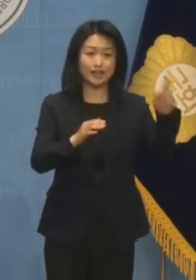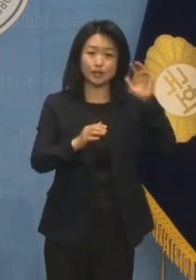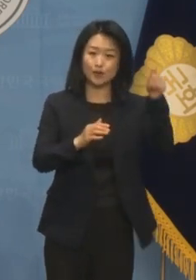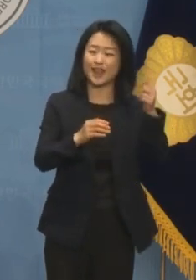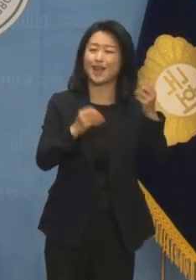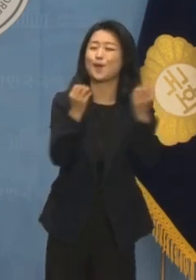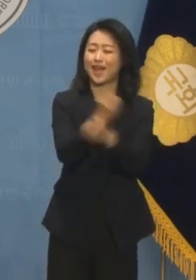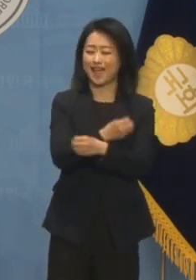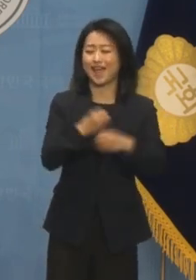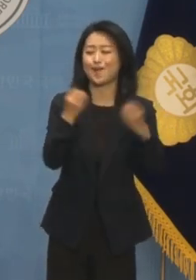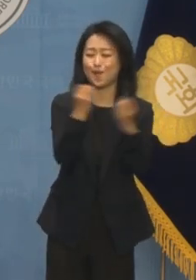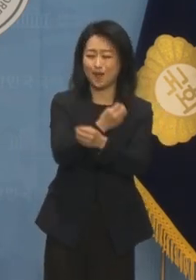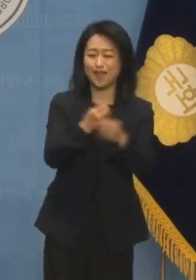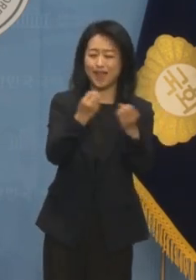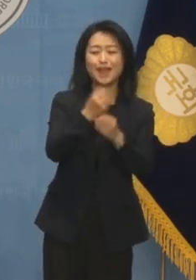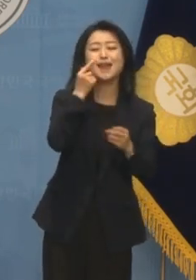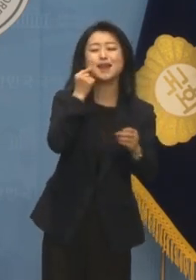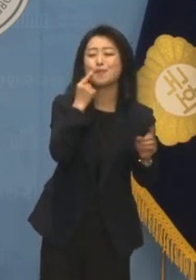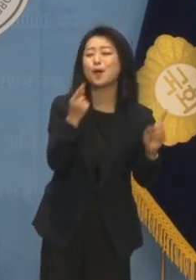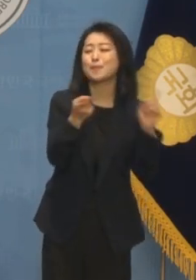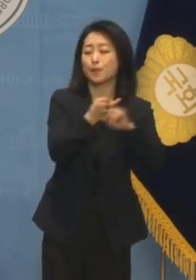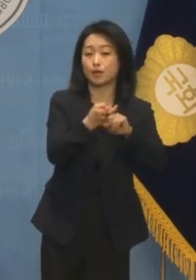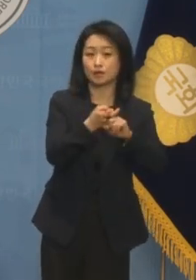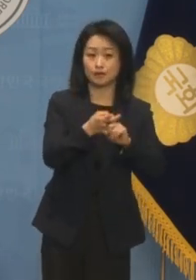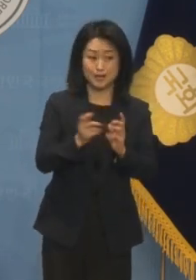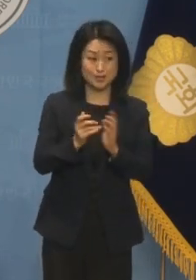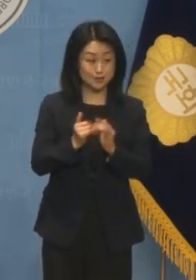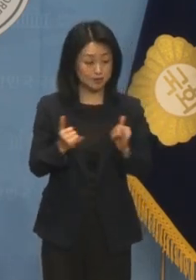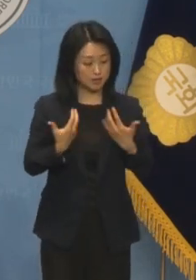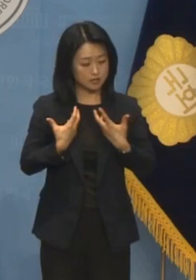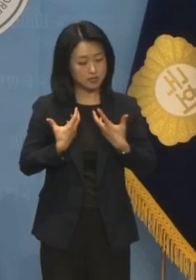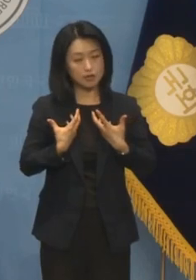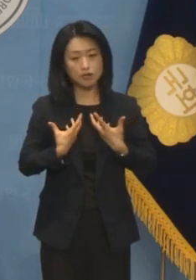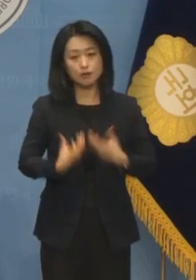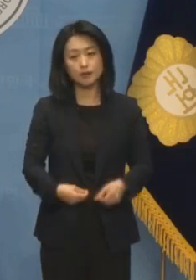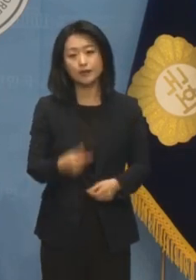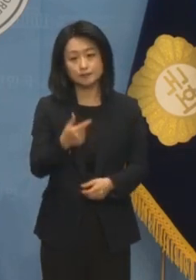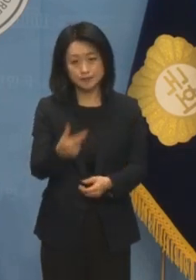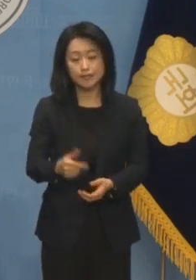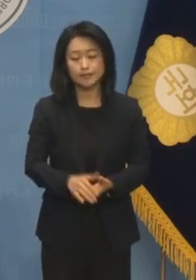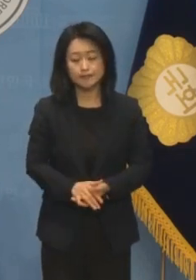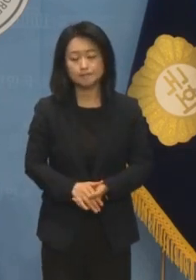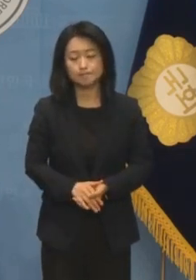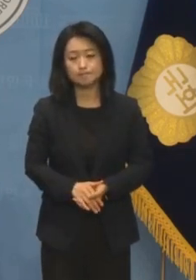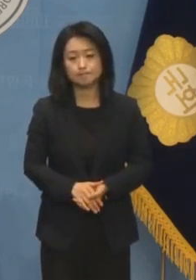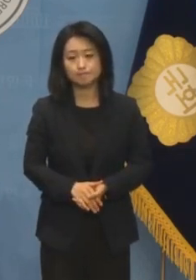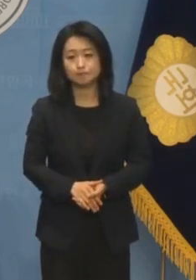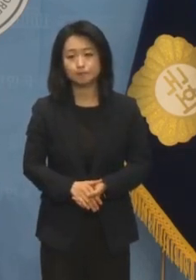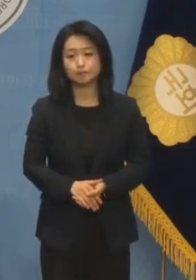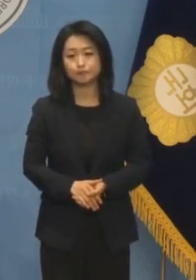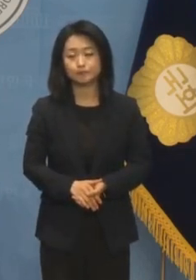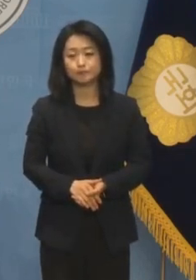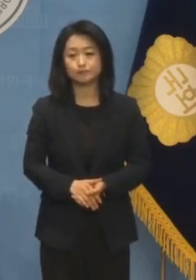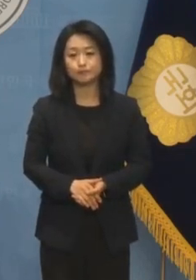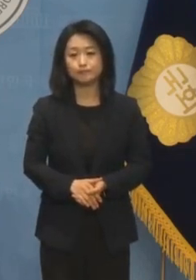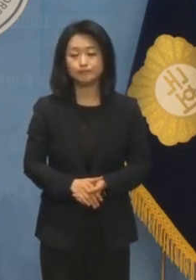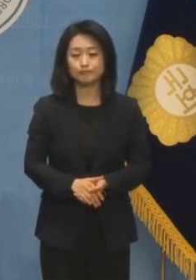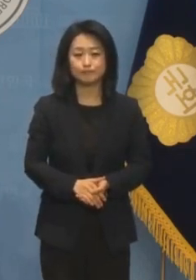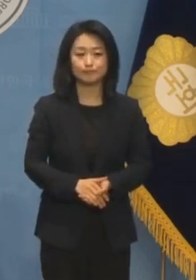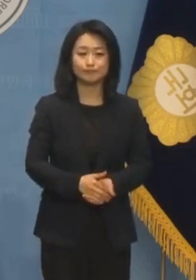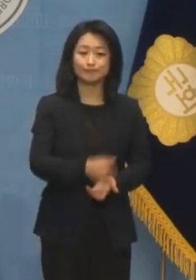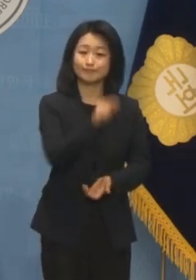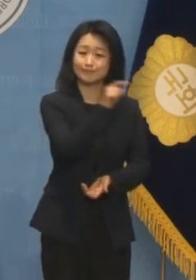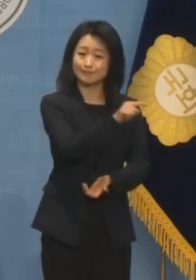앞장서서 일본을 편드는 모습에 국민은 절망하지 않을 수 없습니다 셔틀 외교가